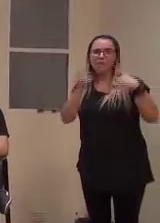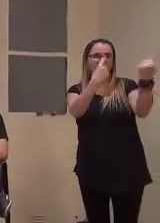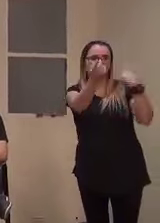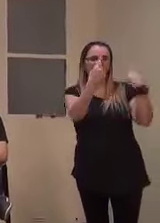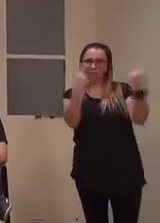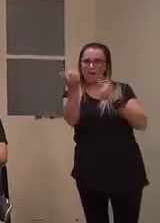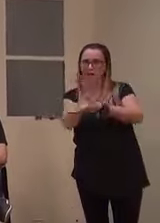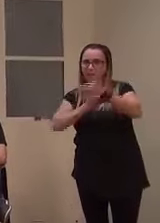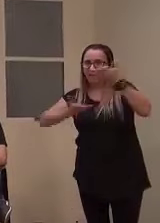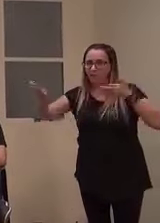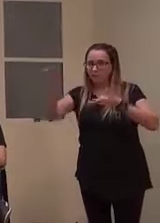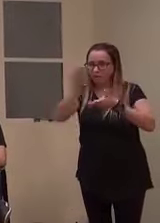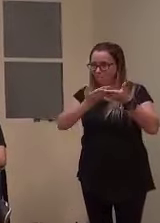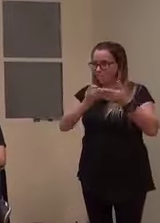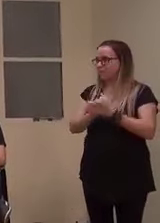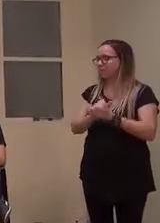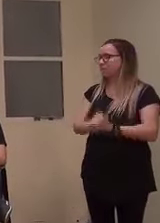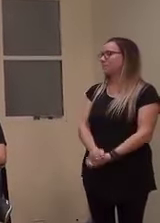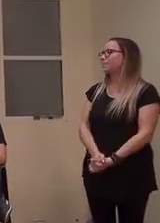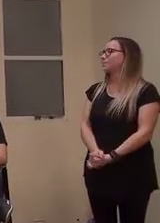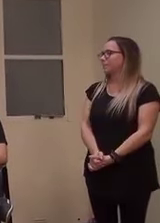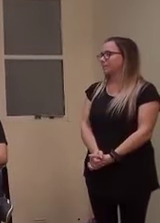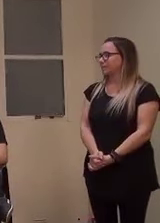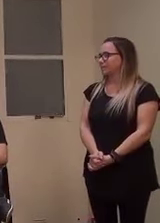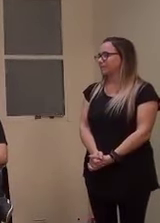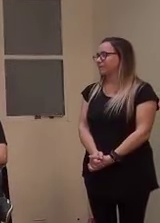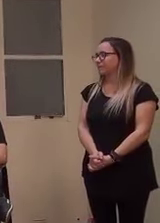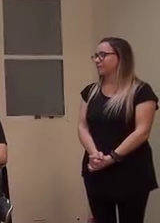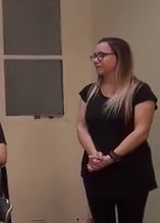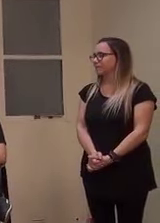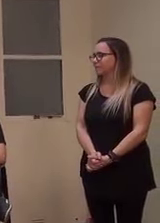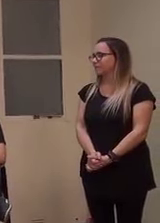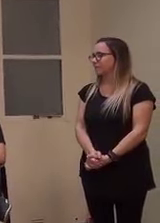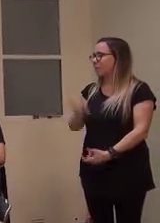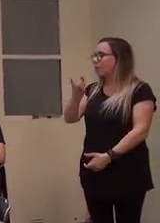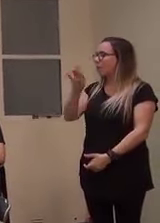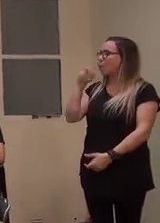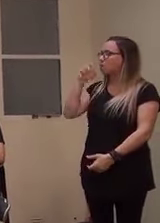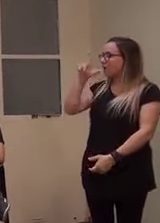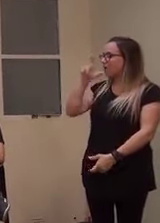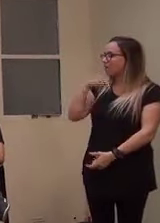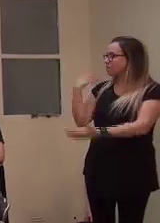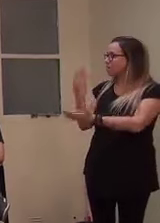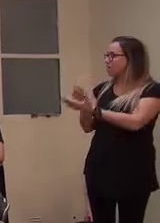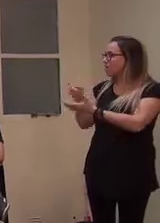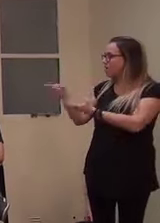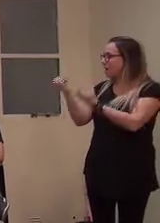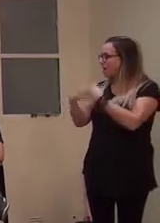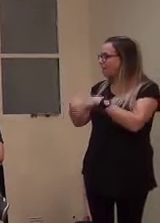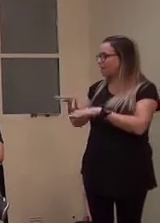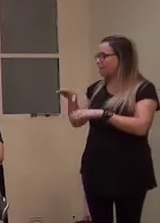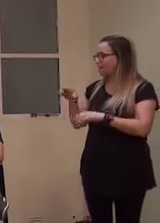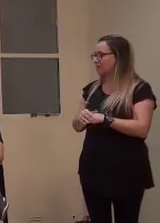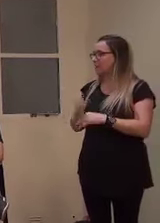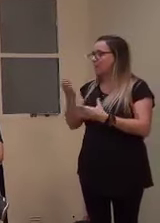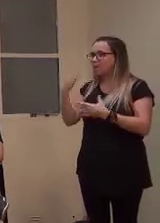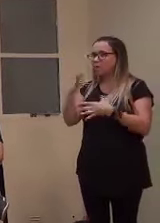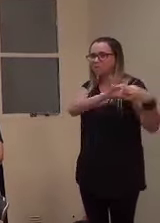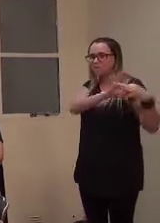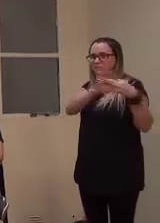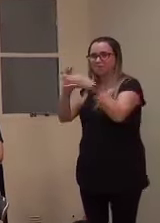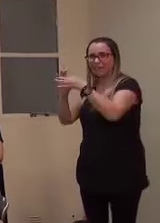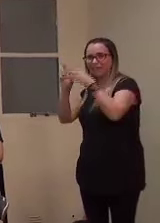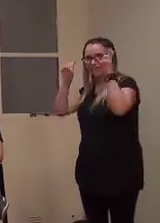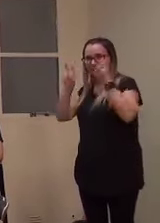preguntas aportes reflexiones acuerdo propongo que comience poco para enlazar